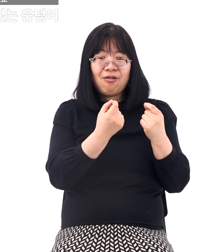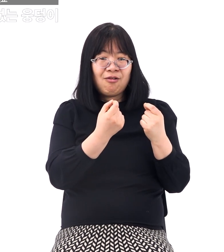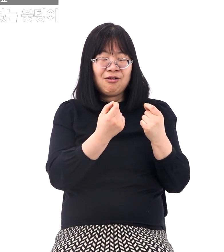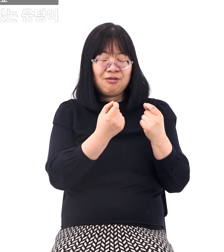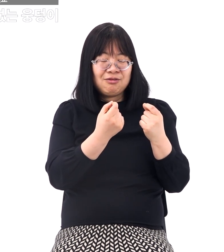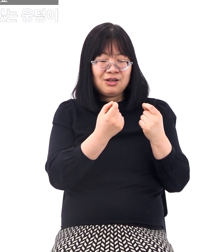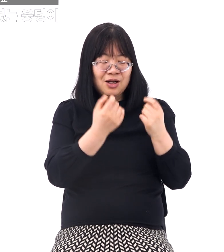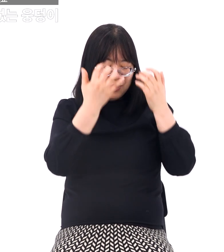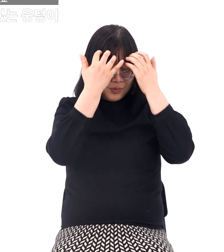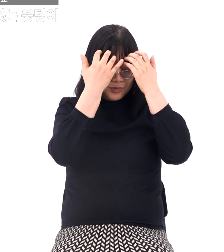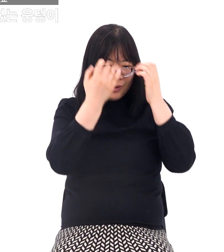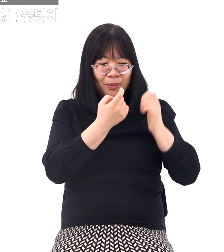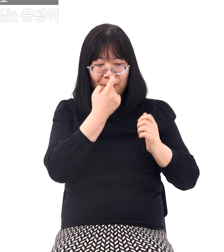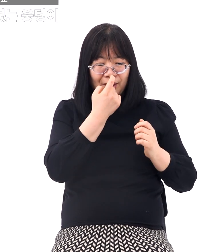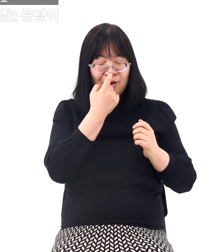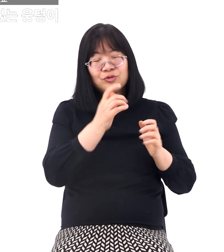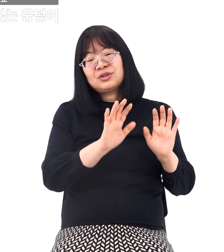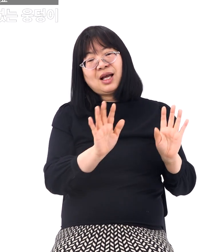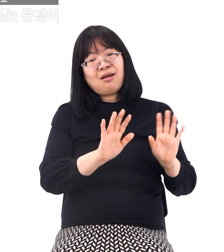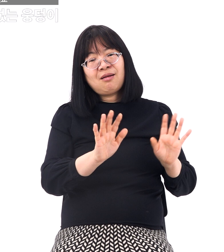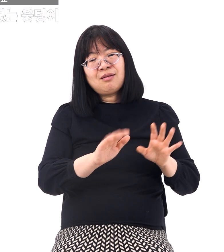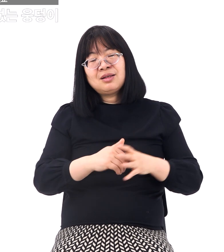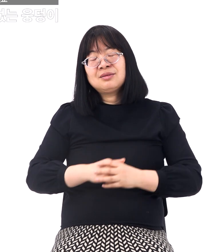고통을 배우신 분이 아니에요.